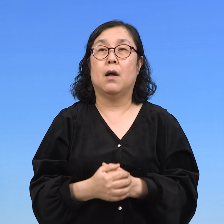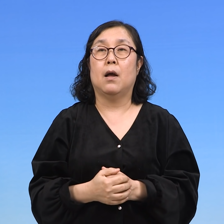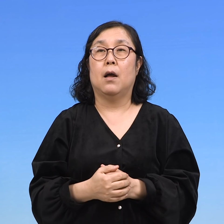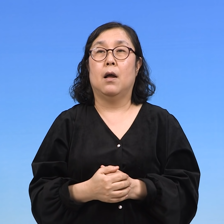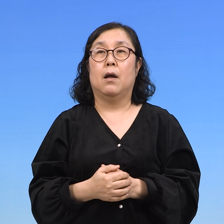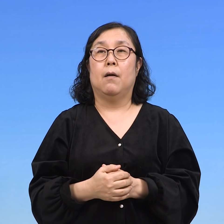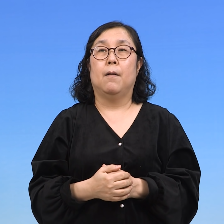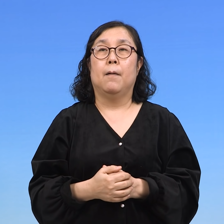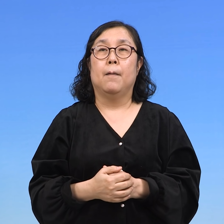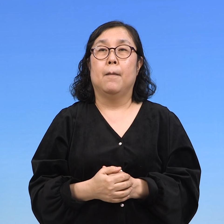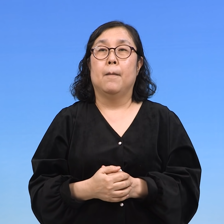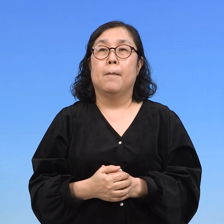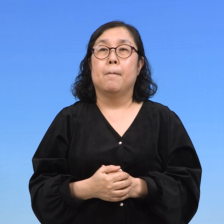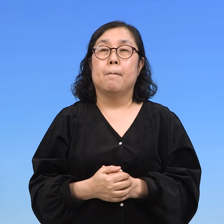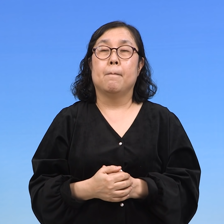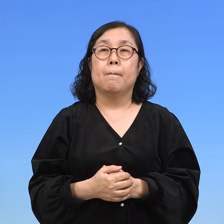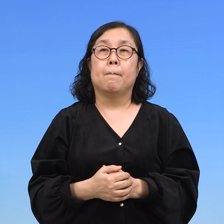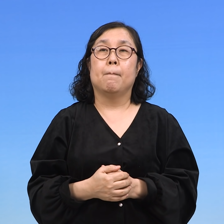거의 정교권